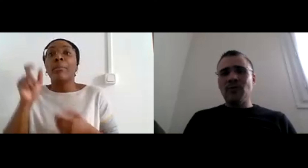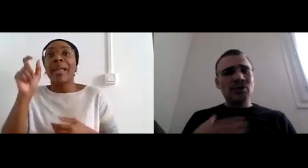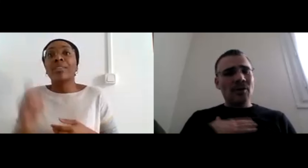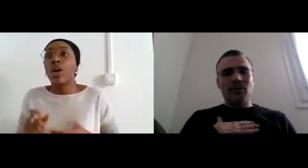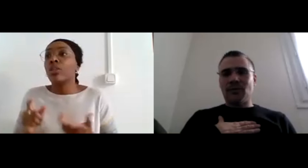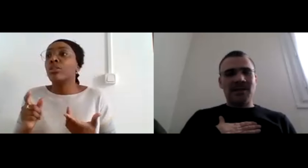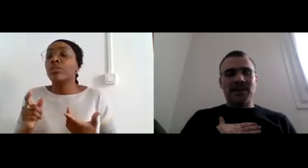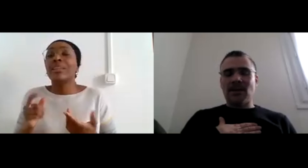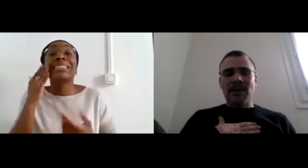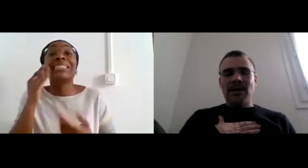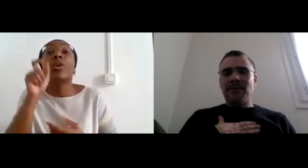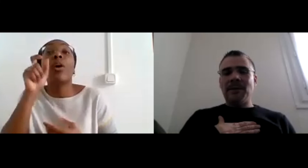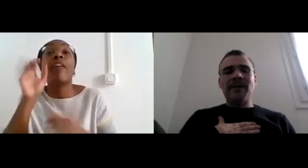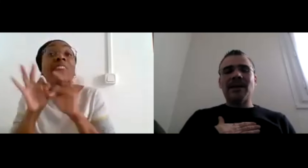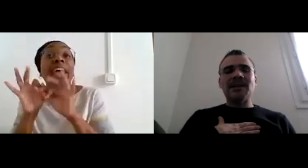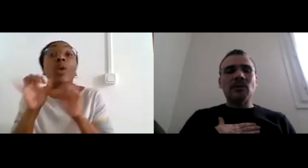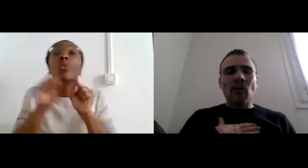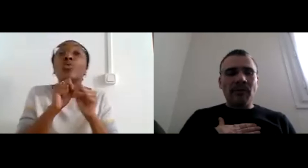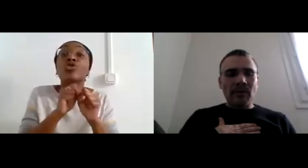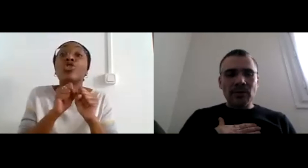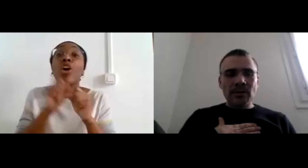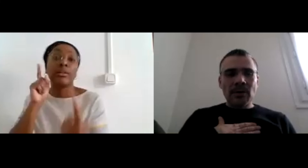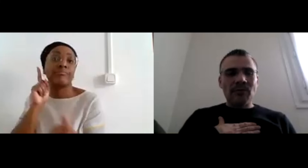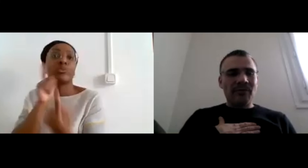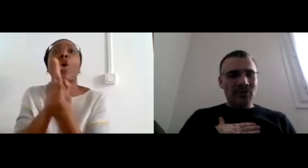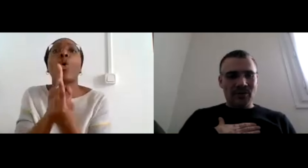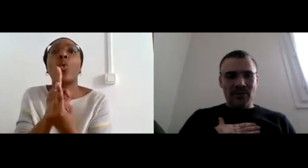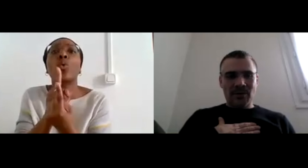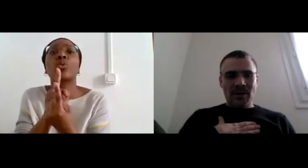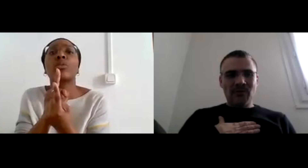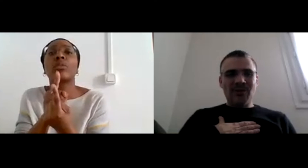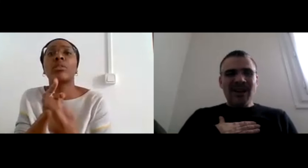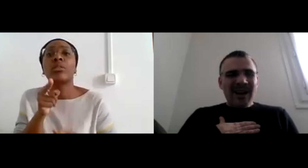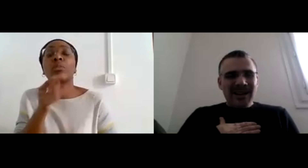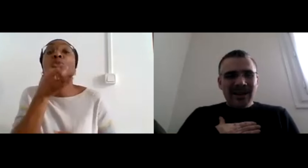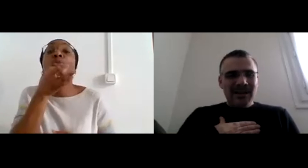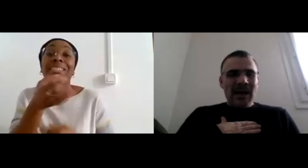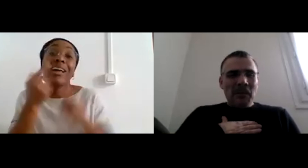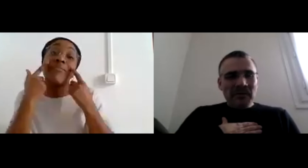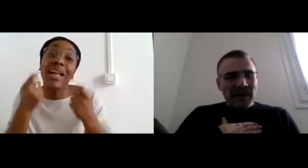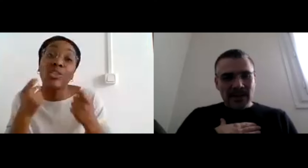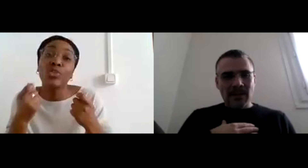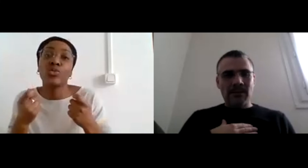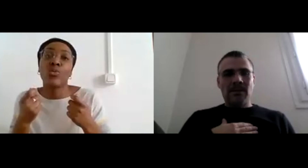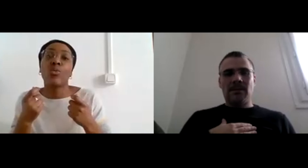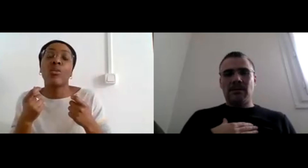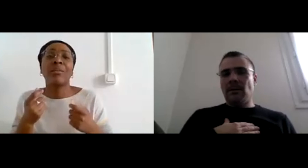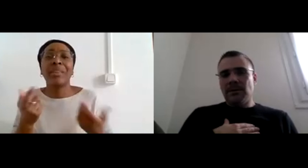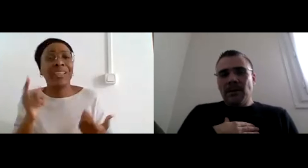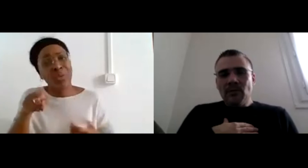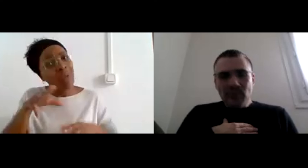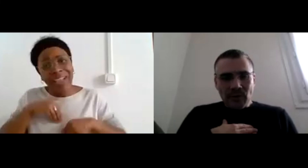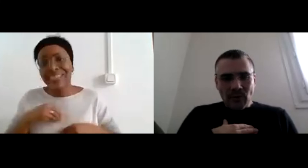et que tu sens dans ton esprit qu'il ne vient pas avec un esprit de revanche, de vengeance ou de dire: «Ah, t'es un mauvais chrétien».